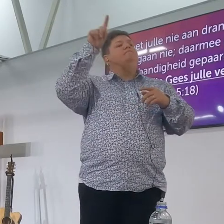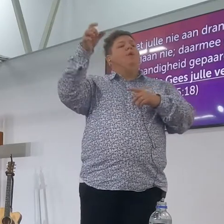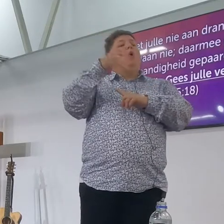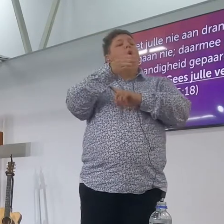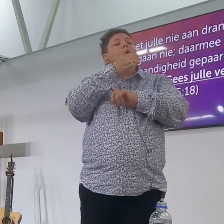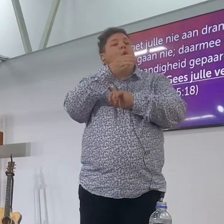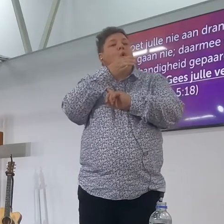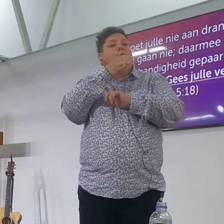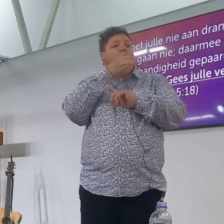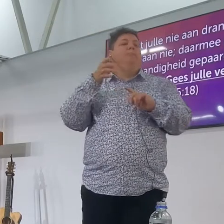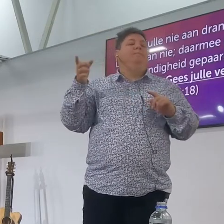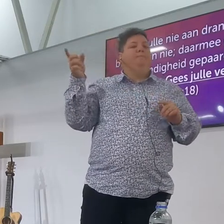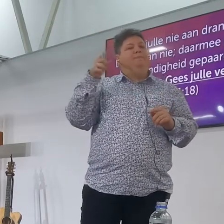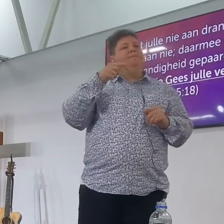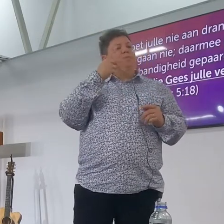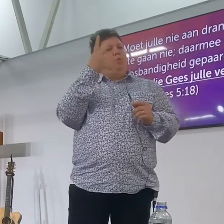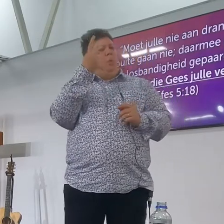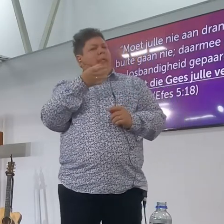hoorie,